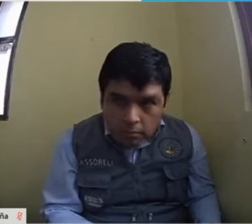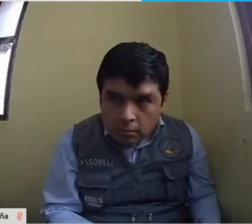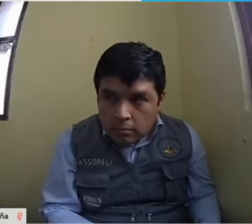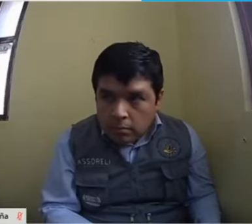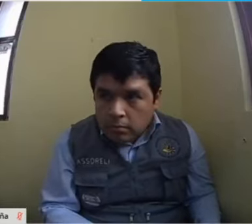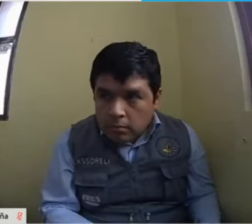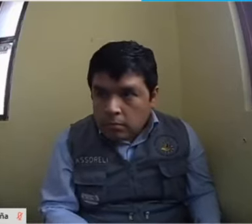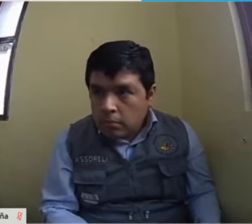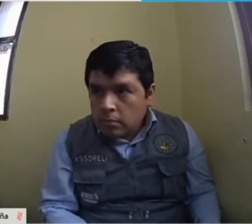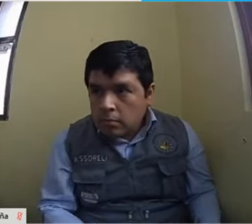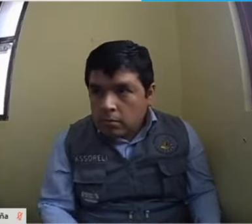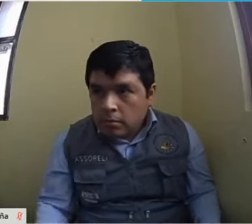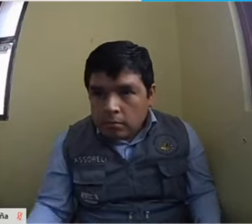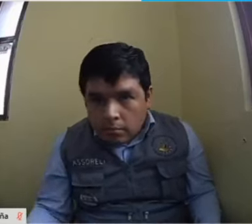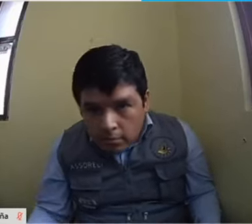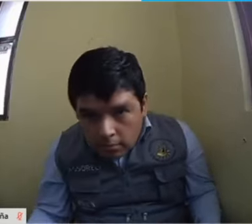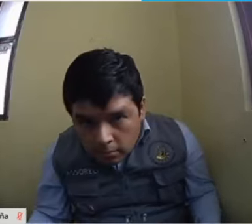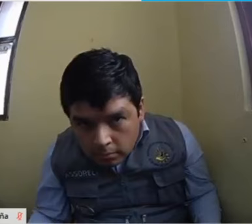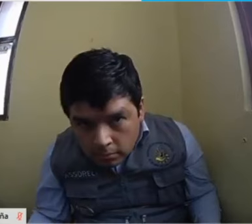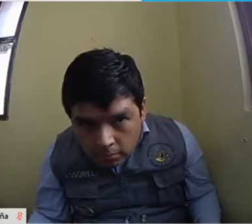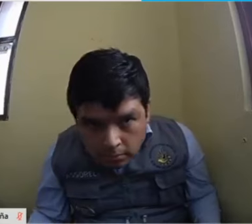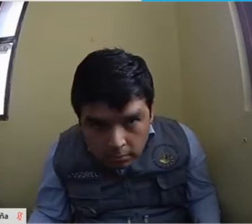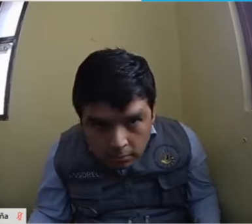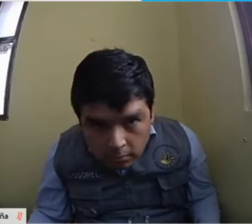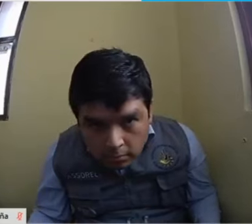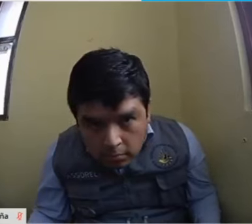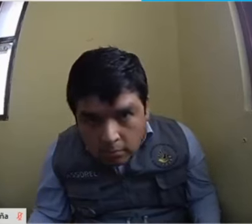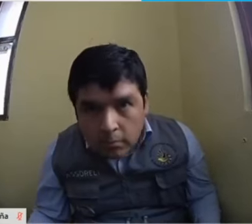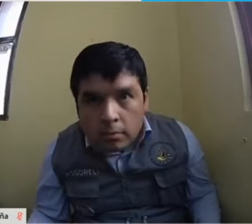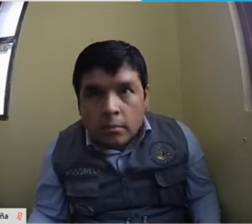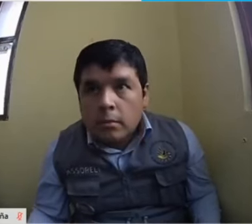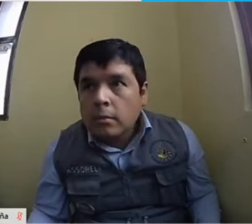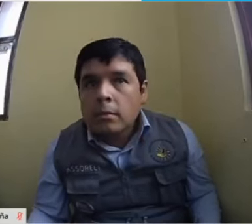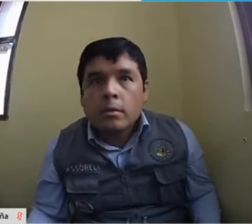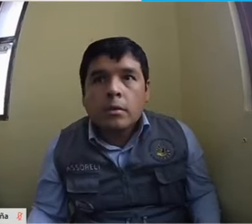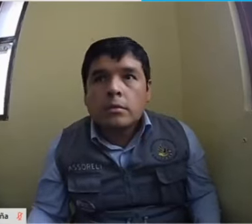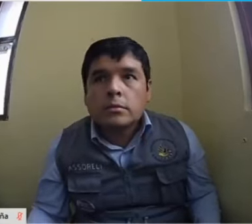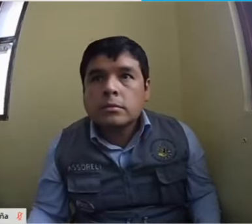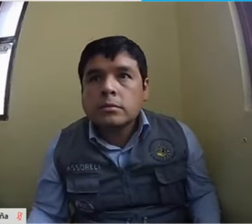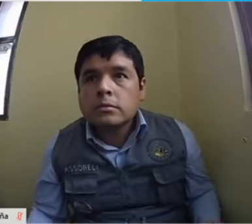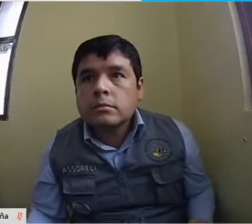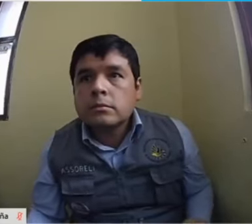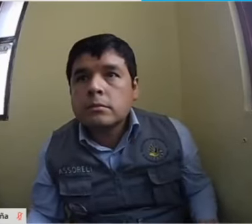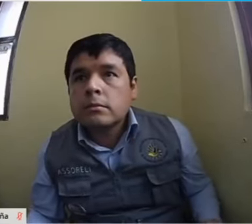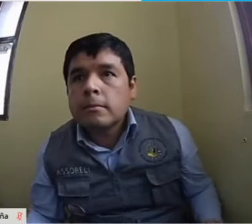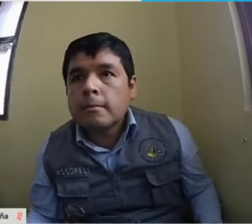tiene parecido, no la dominamos todavía. Entonces